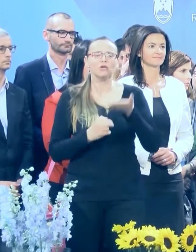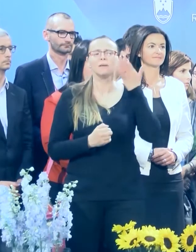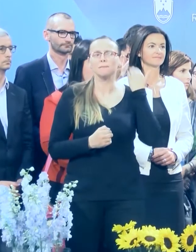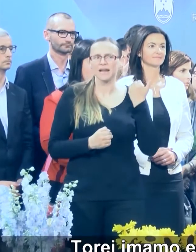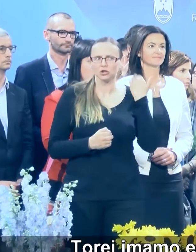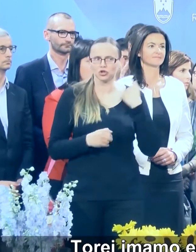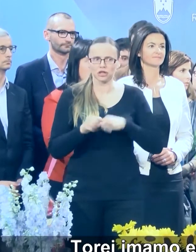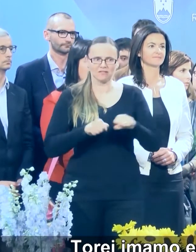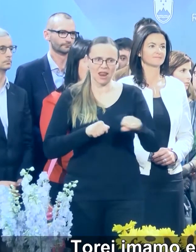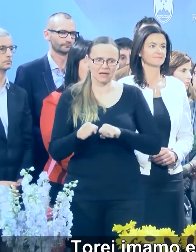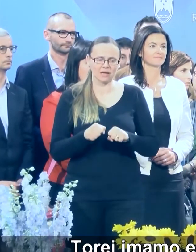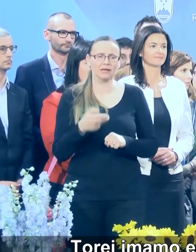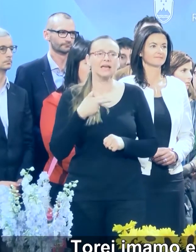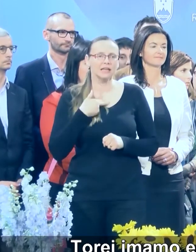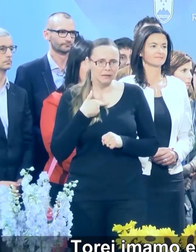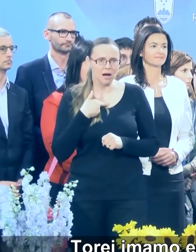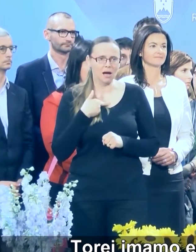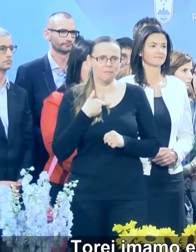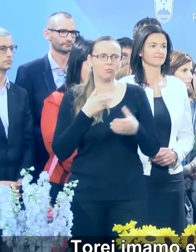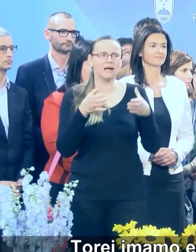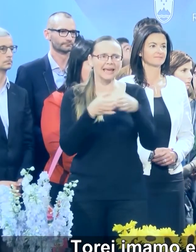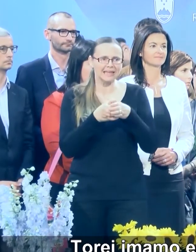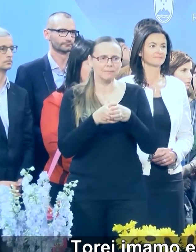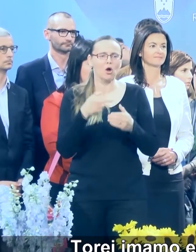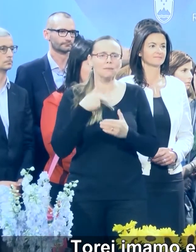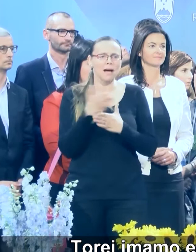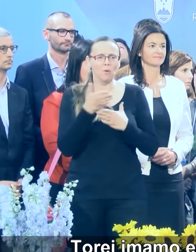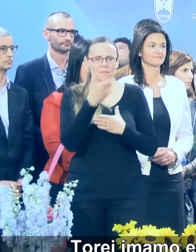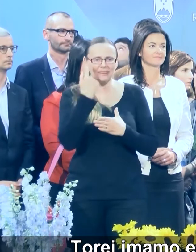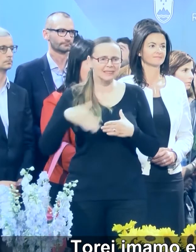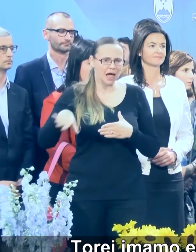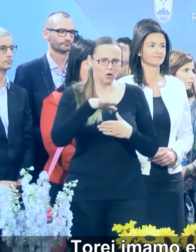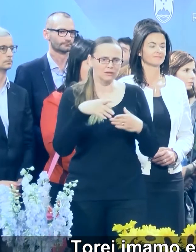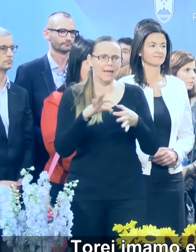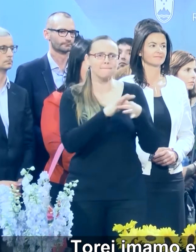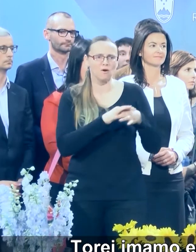vladah. Torej, imamo ekipo, imamo mednarodne povezave,